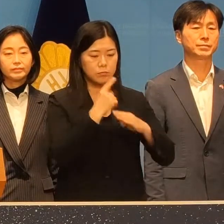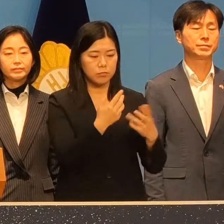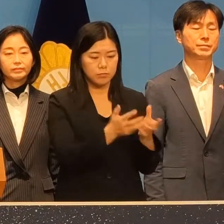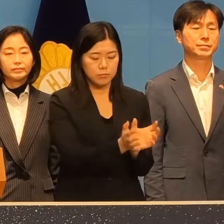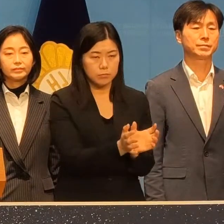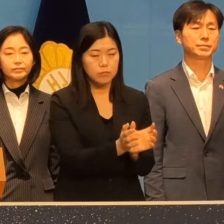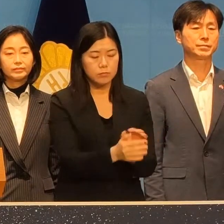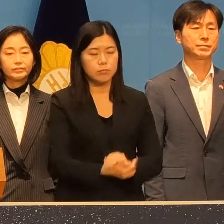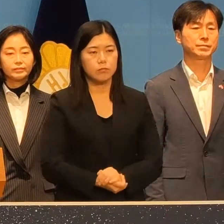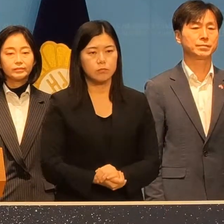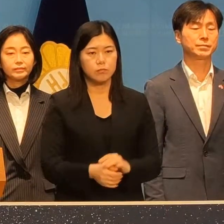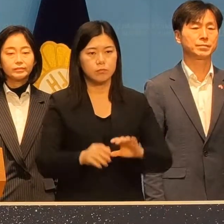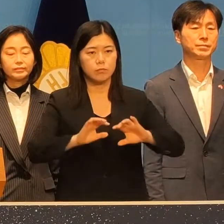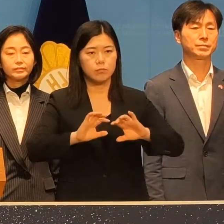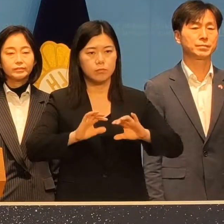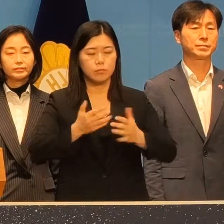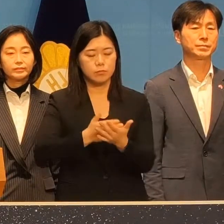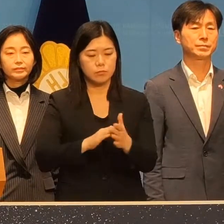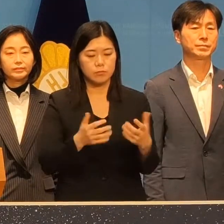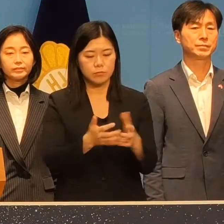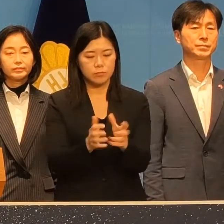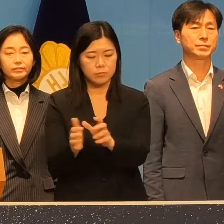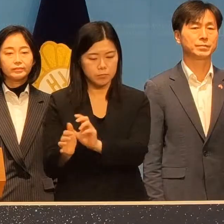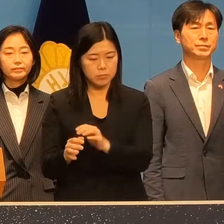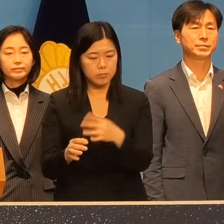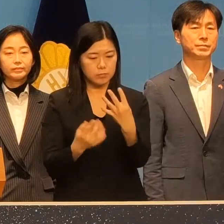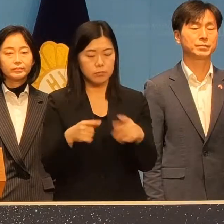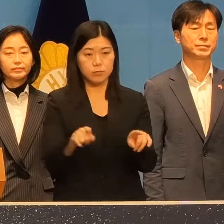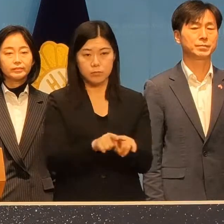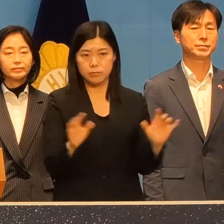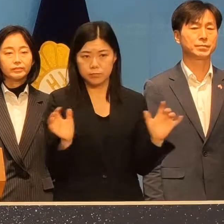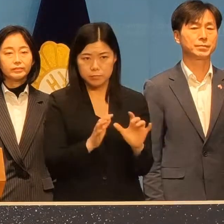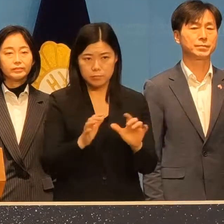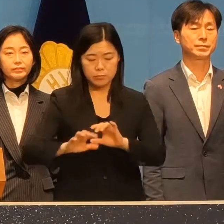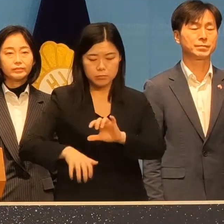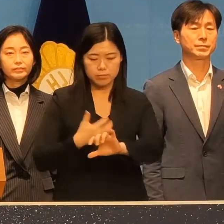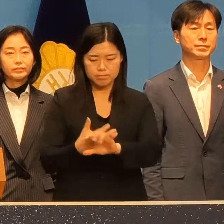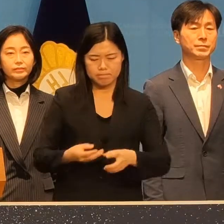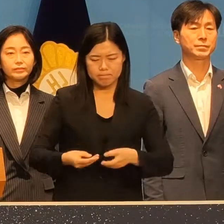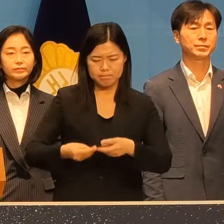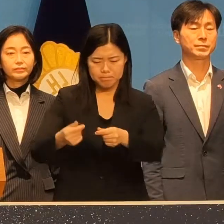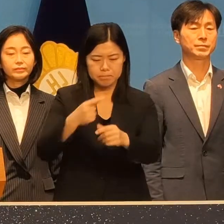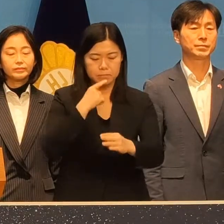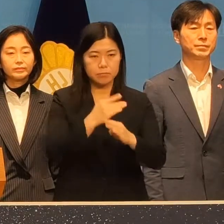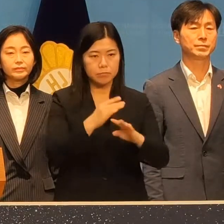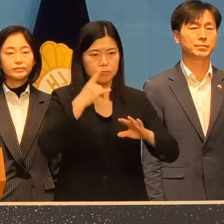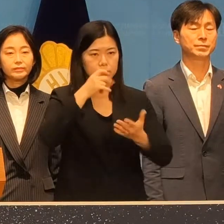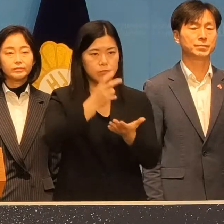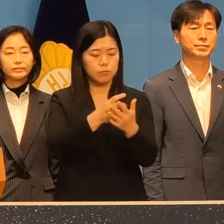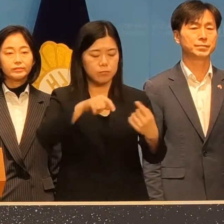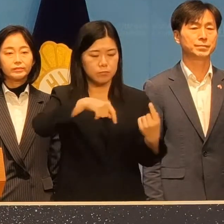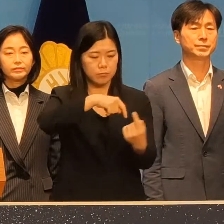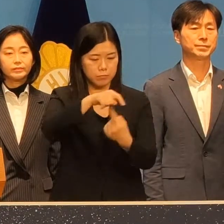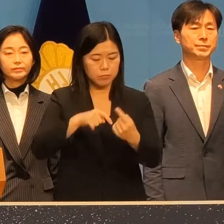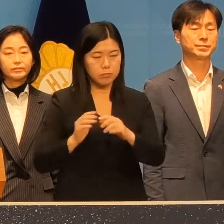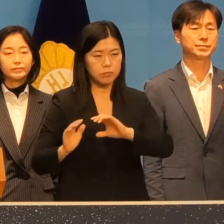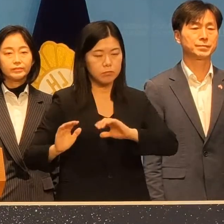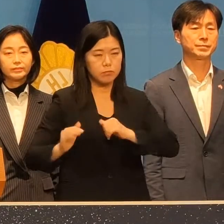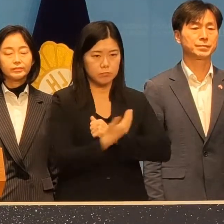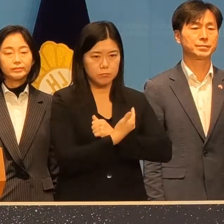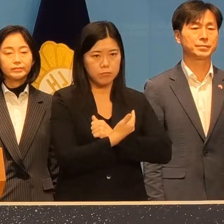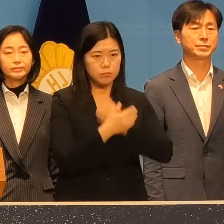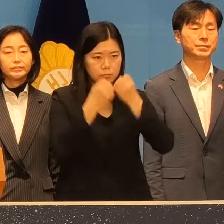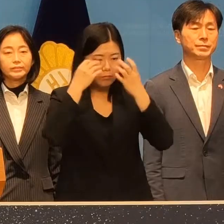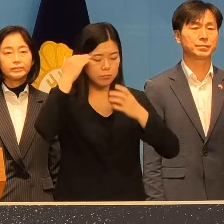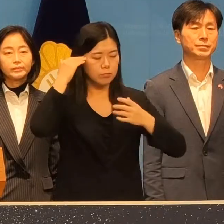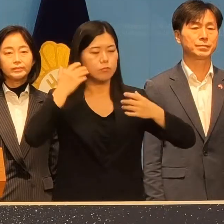민주당과 개혁진보사당이 함께 마련한 내란 종식 민주헌정수호 새로운 대한민국